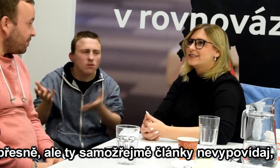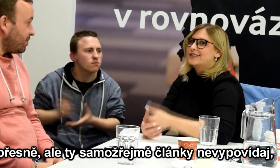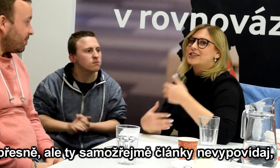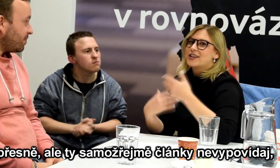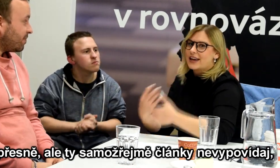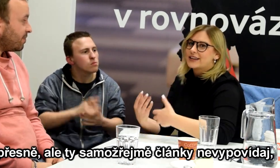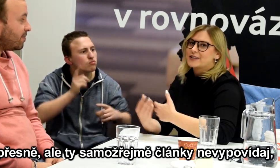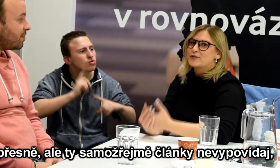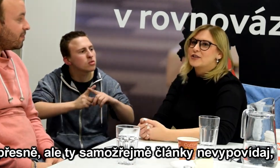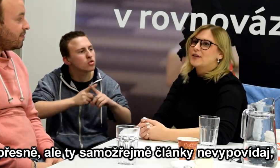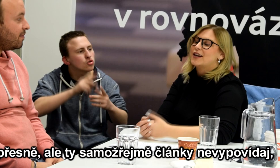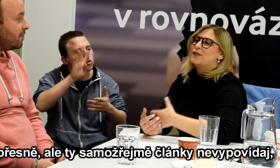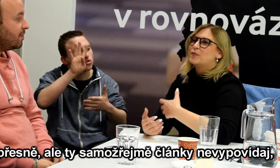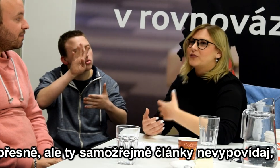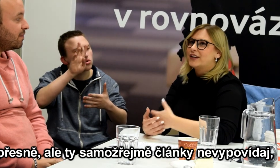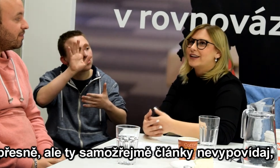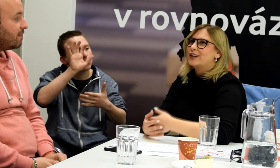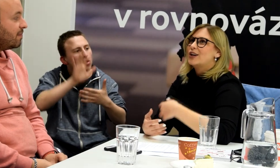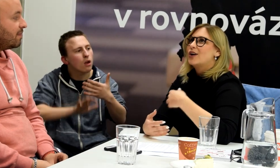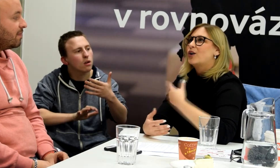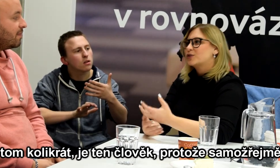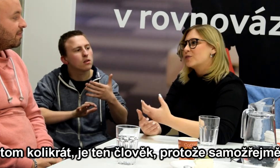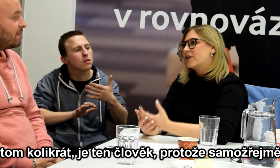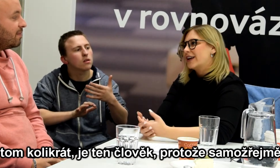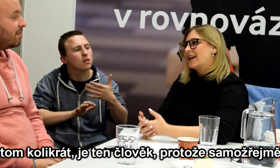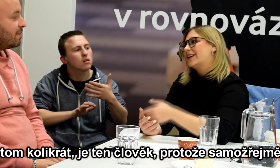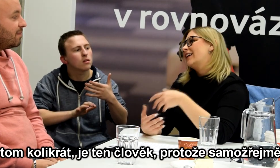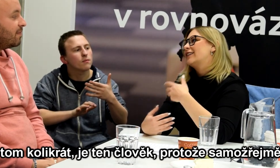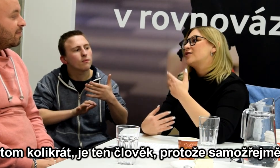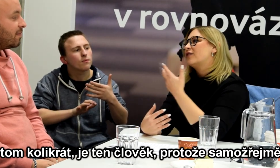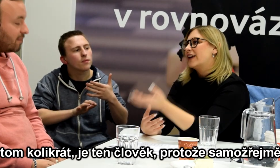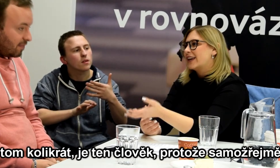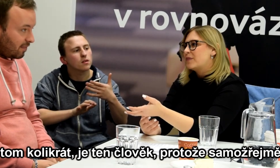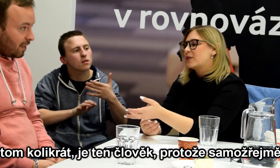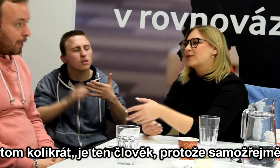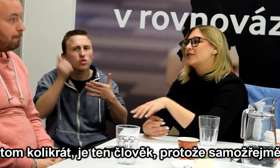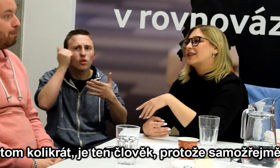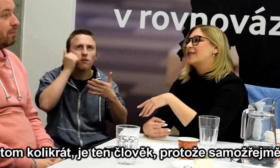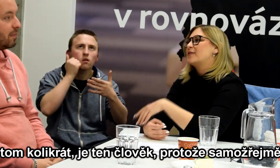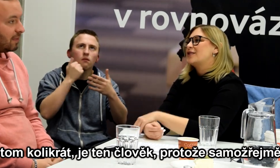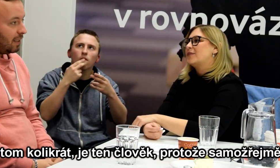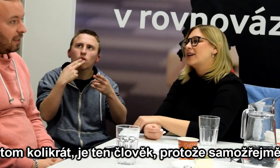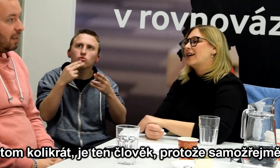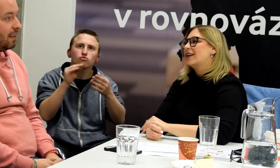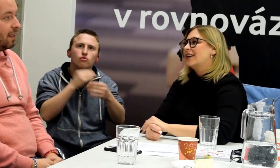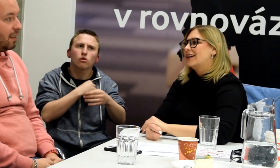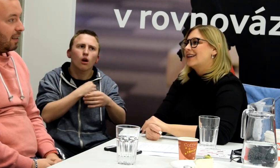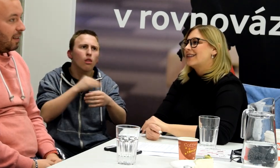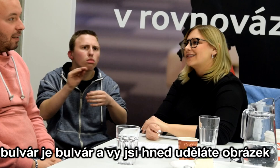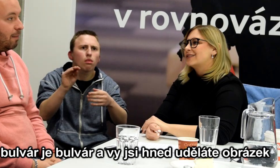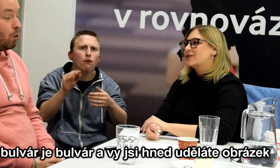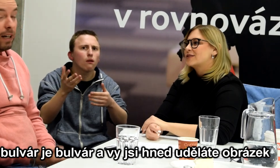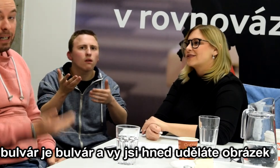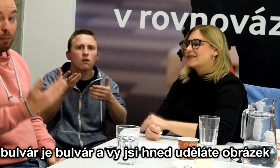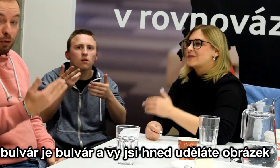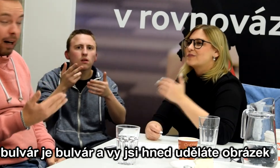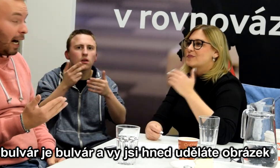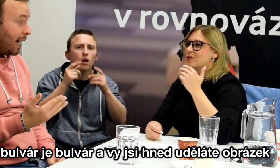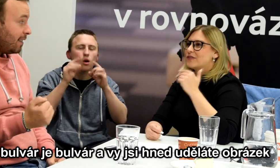ty články samozřejmě nevypovídají o tom, kolikrát jaký ten člověk je, protože samozřejmě... Bulvár je bulvár. Bulvár